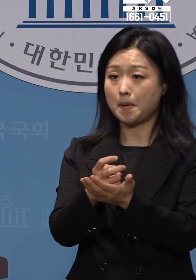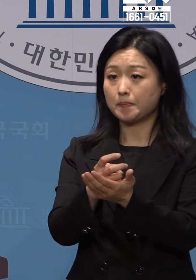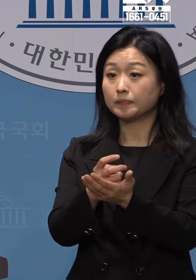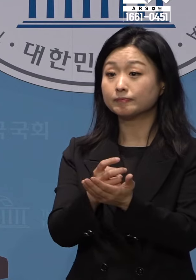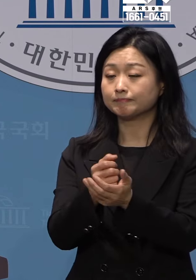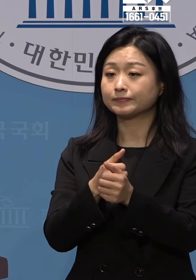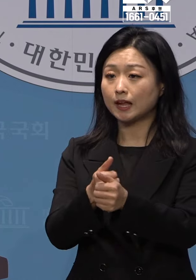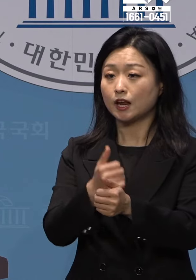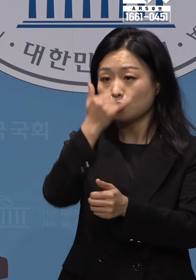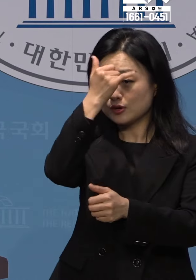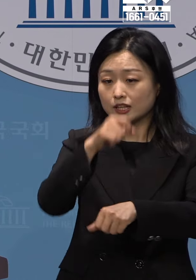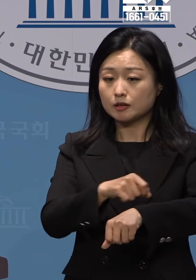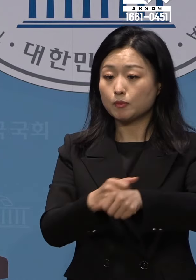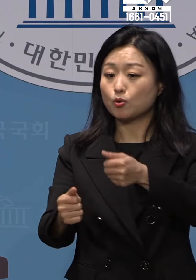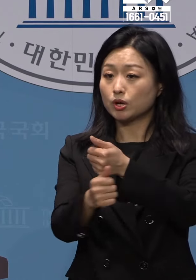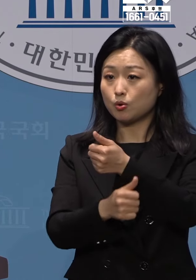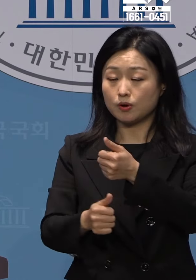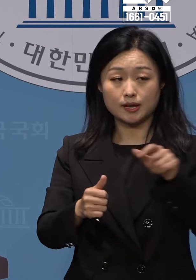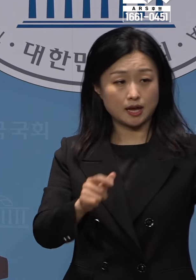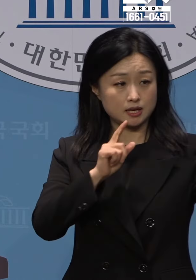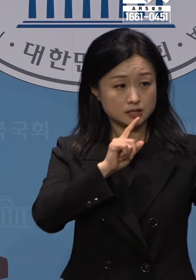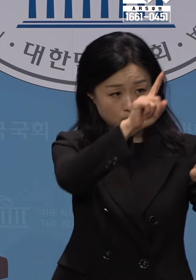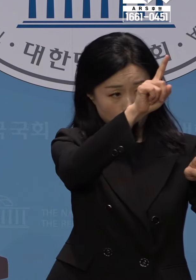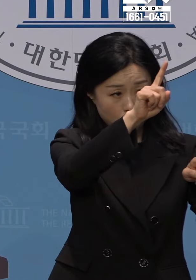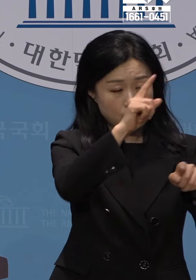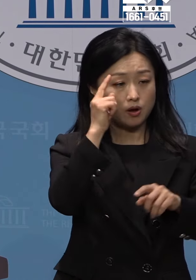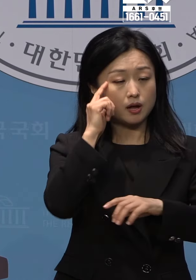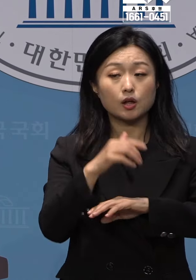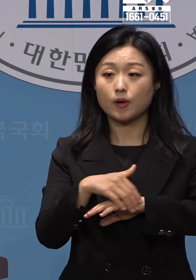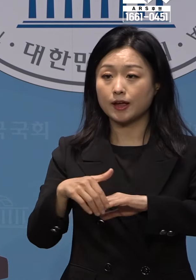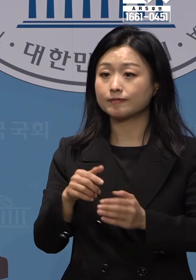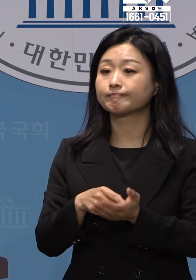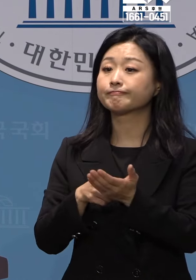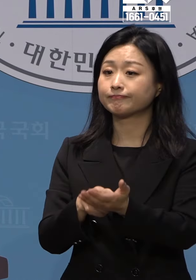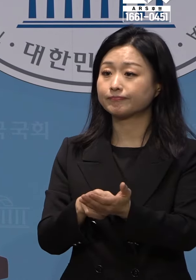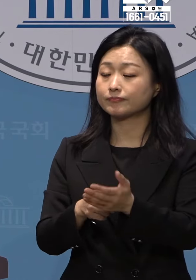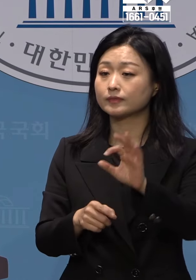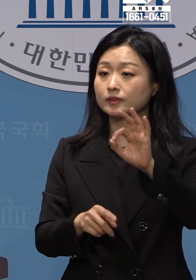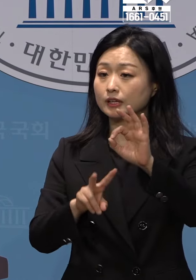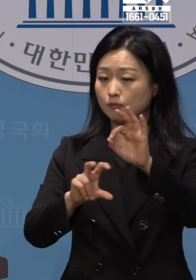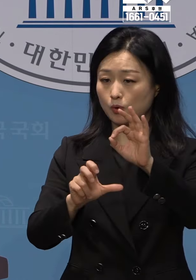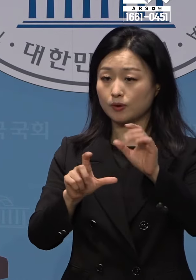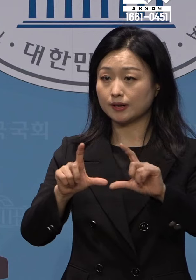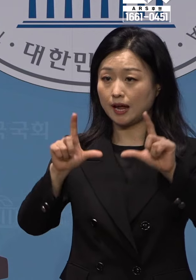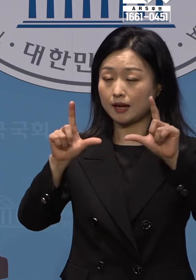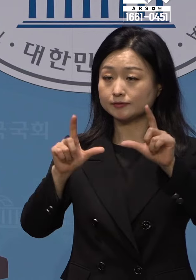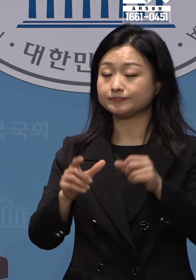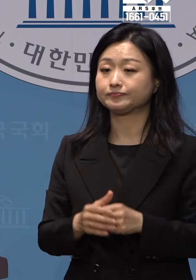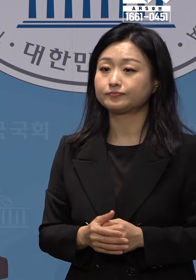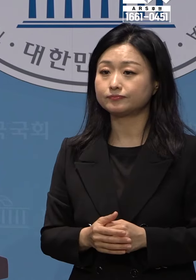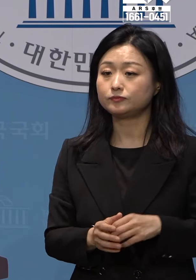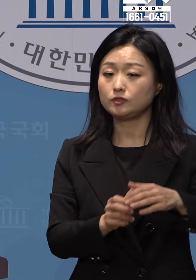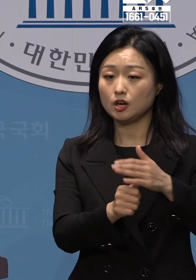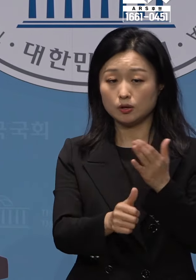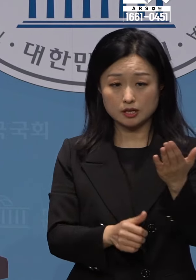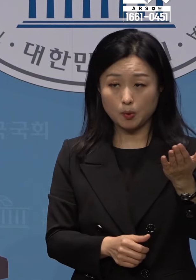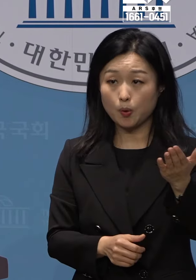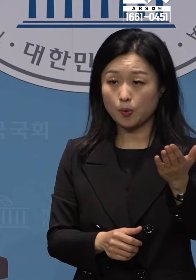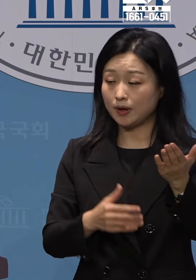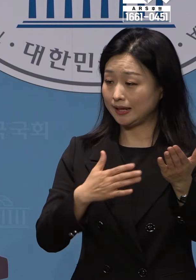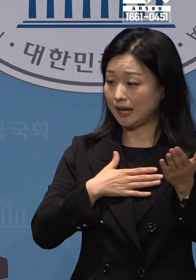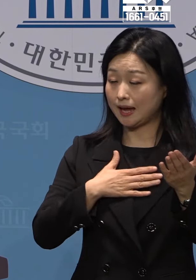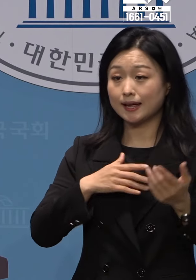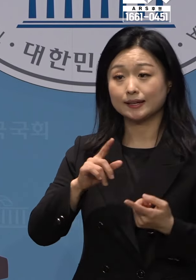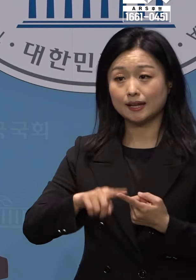따라 윤리특별위원회에 제소합니다. 10월 25일 추경호 원내대표는 저에